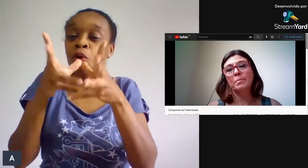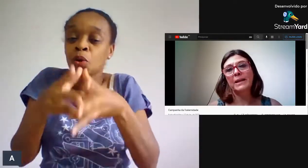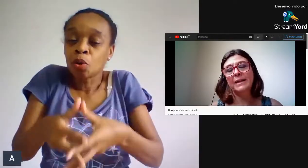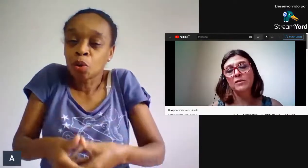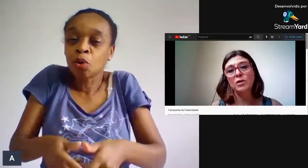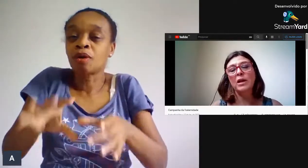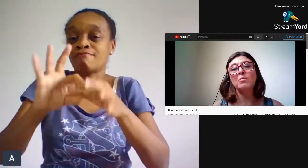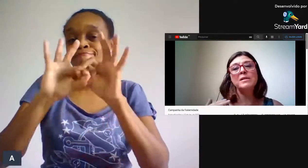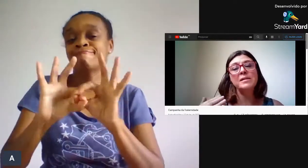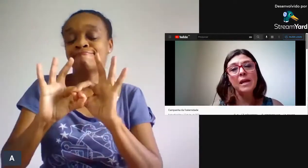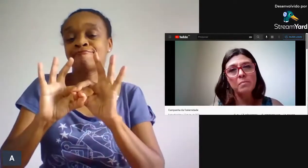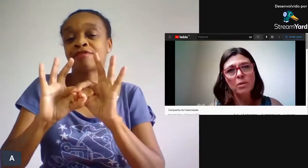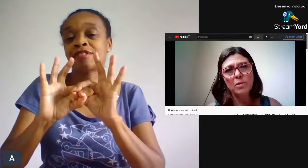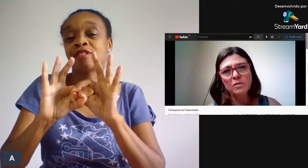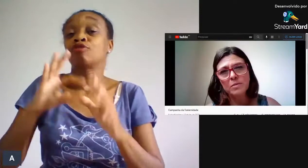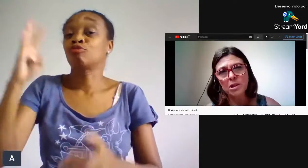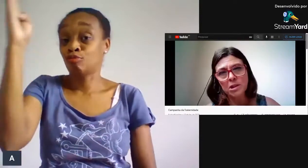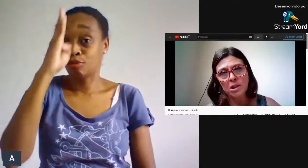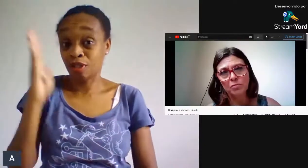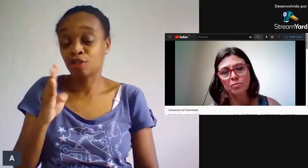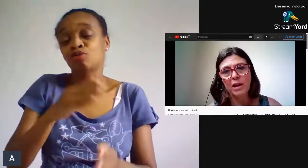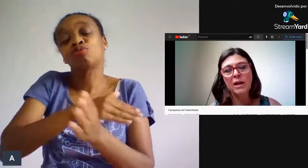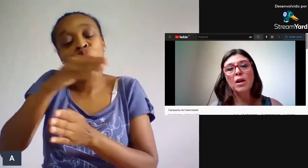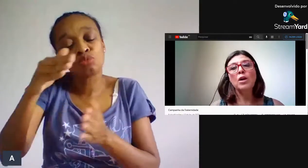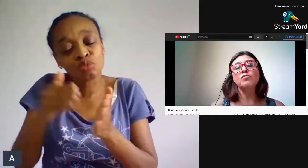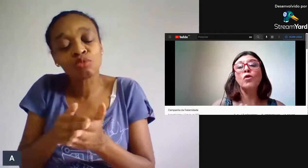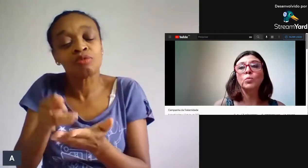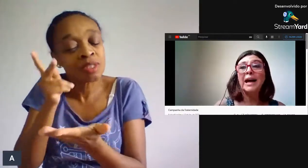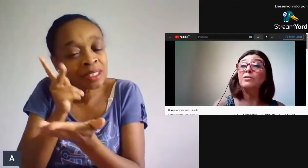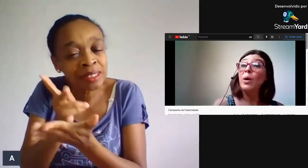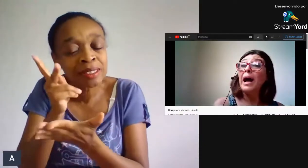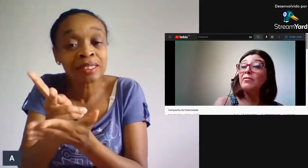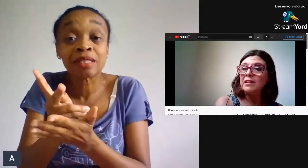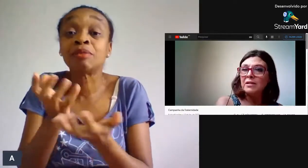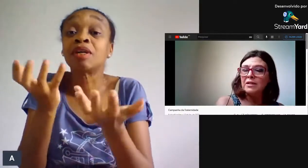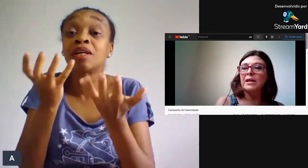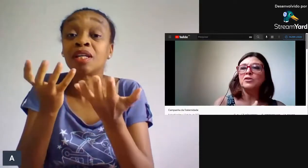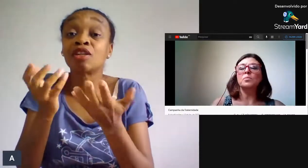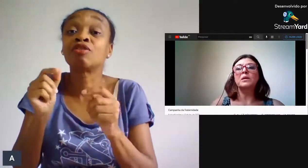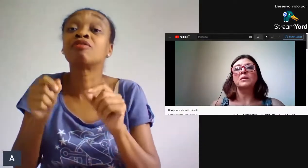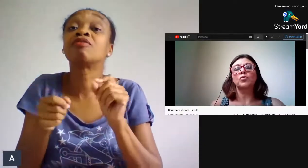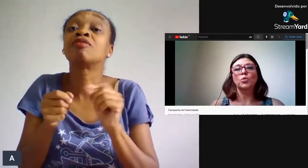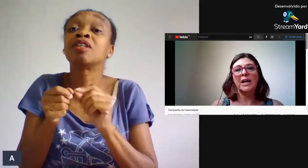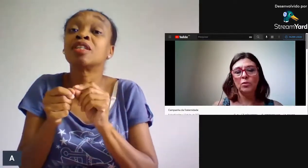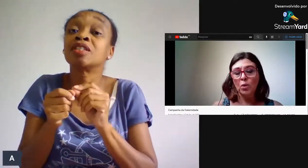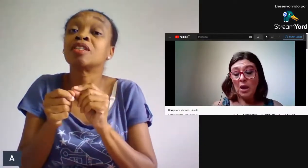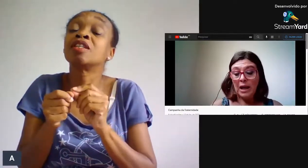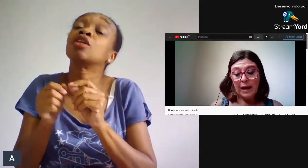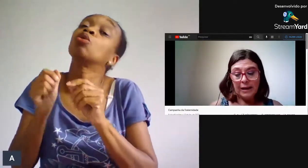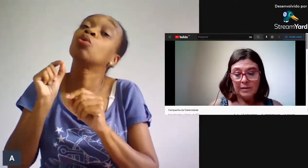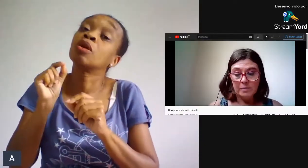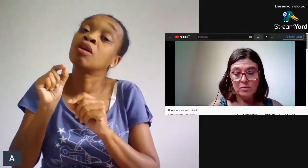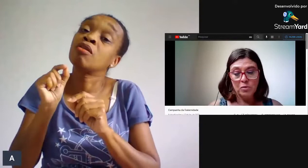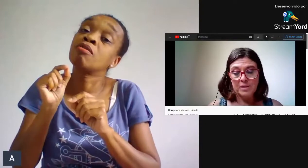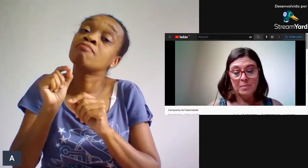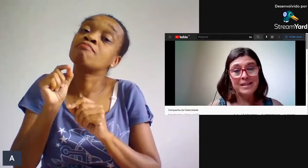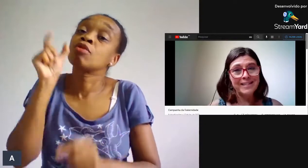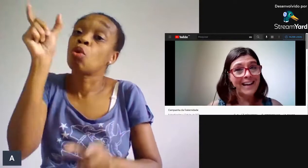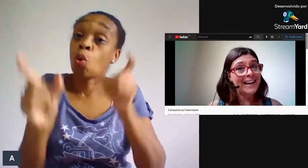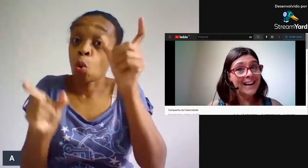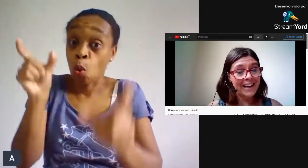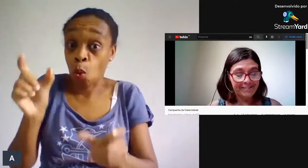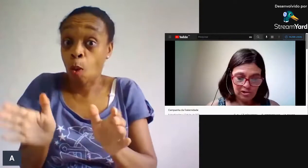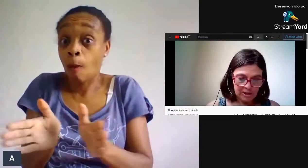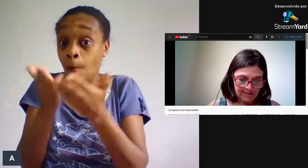uma campanha nacional, mas sempre com esse objetivo, né? Voltado à fraternidade humana, voltado às pessoas